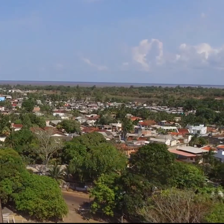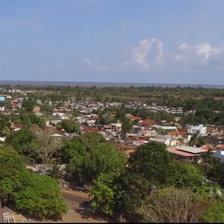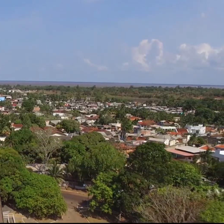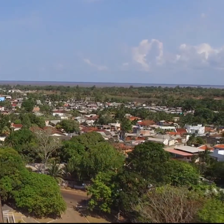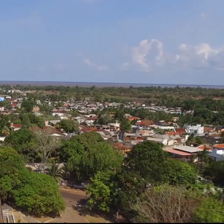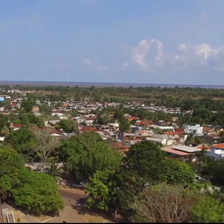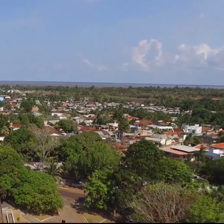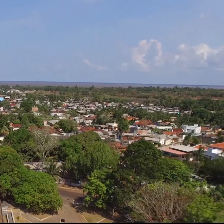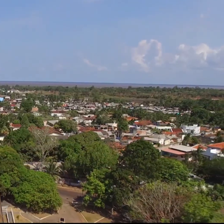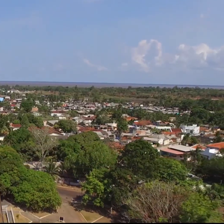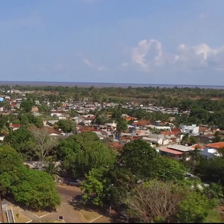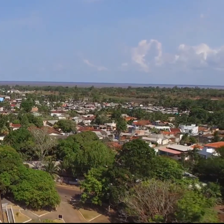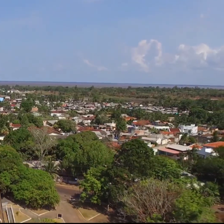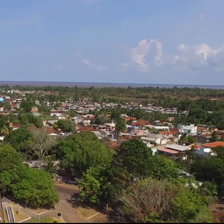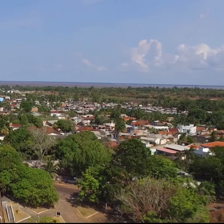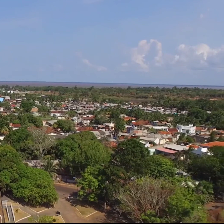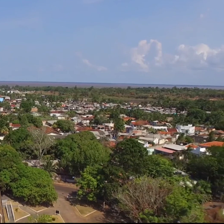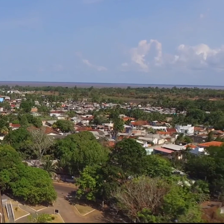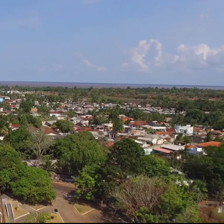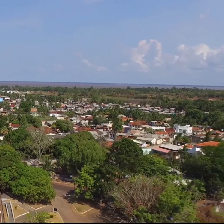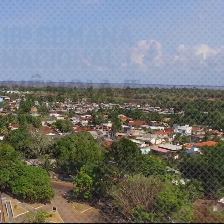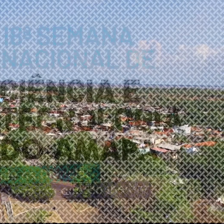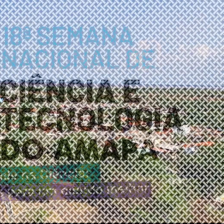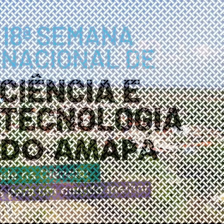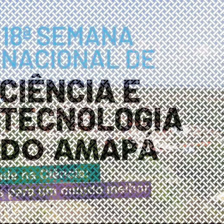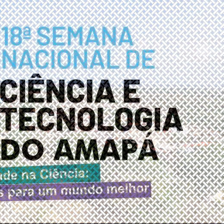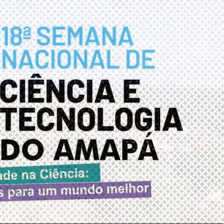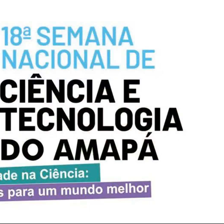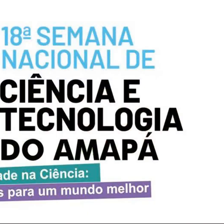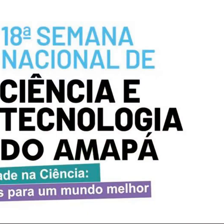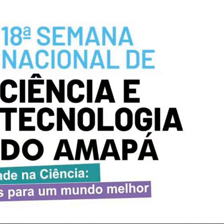é fácil o meu endereço